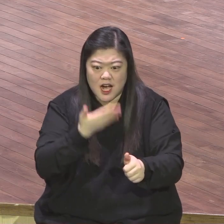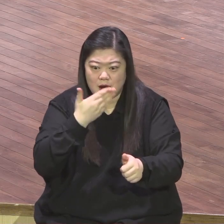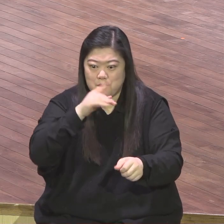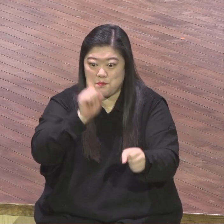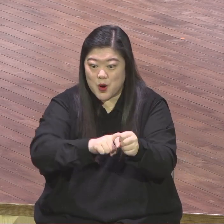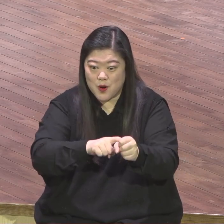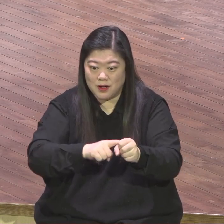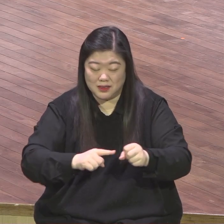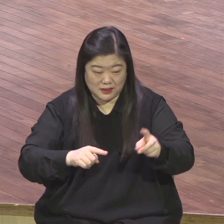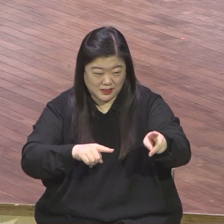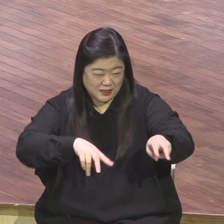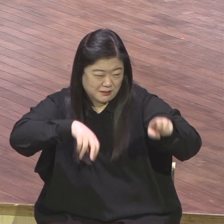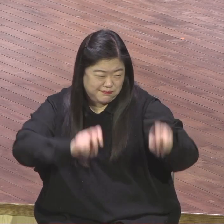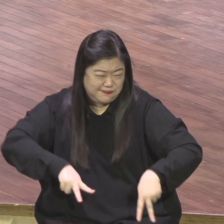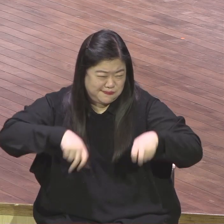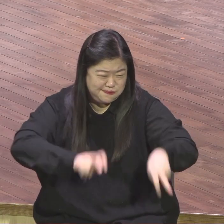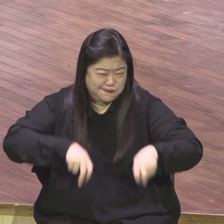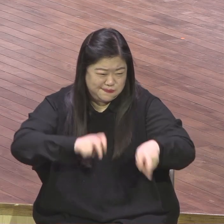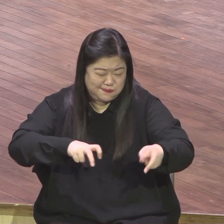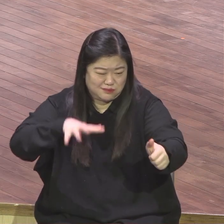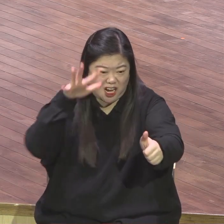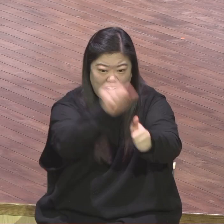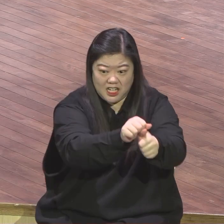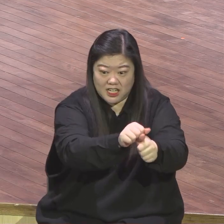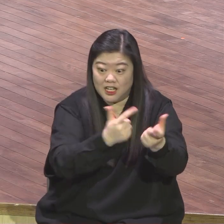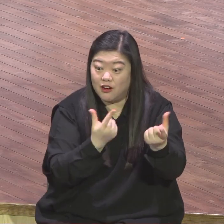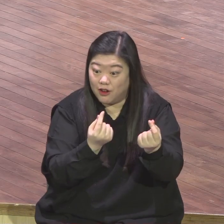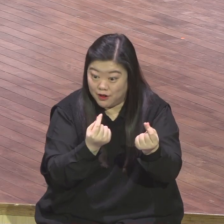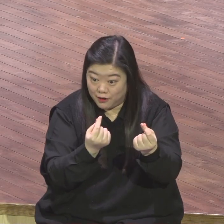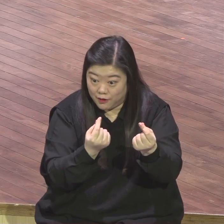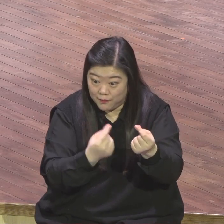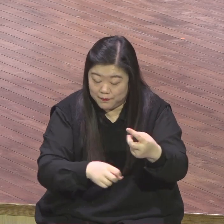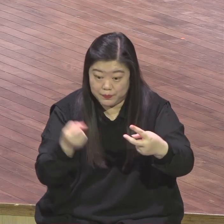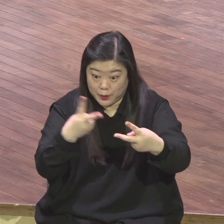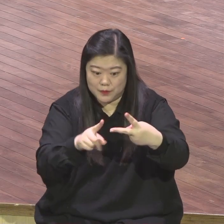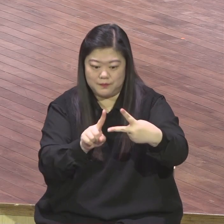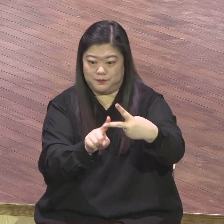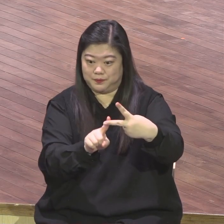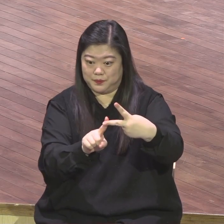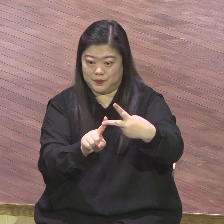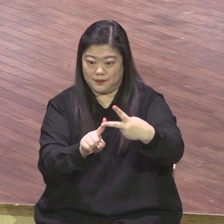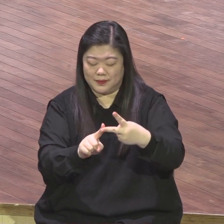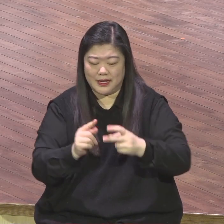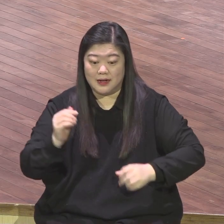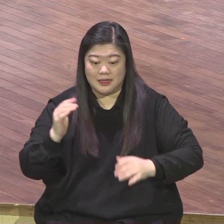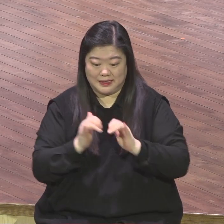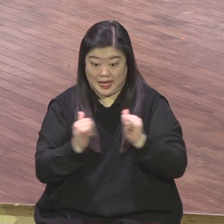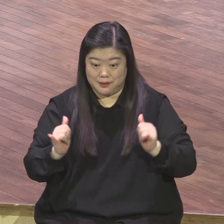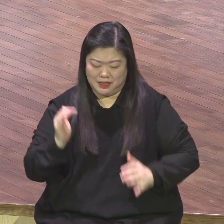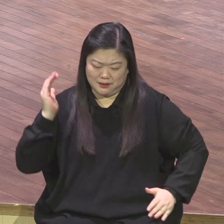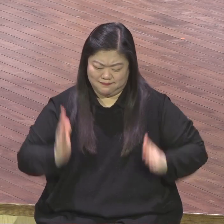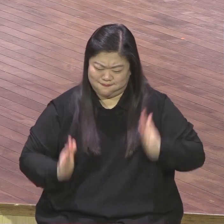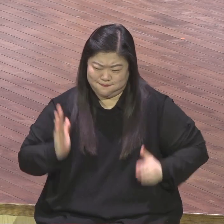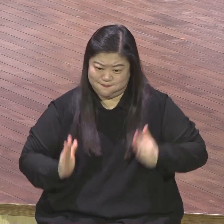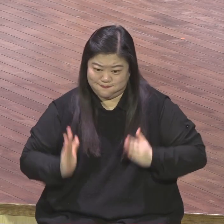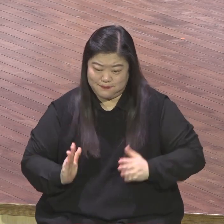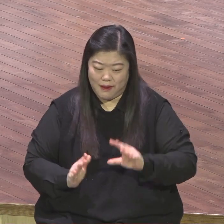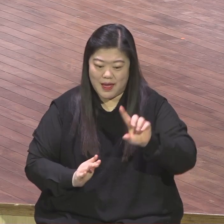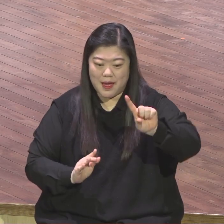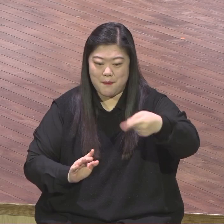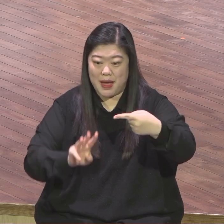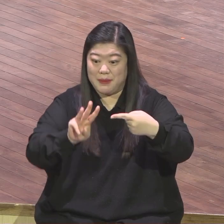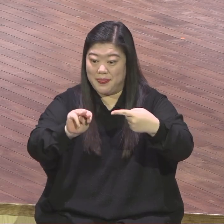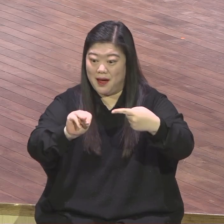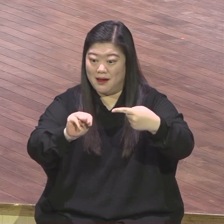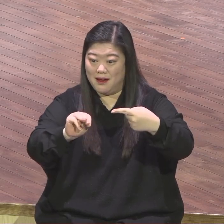전심전력으로 달려가지요. 디오코. 또 하나의 뜻은요. 마치 100m를 달리는 단거리 선수가